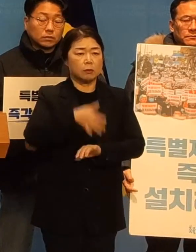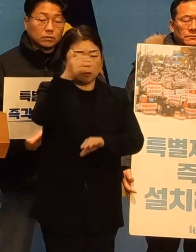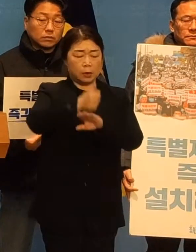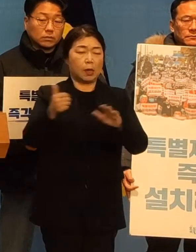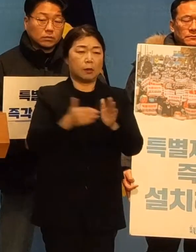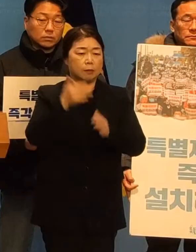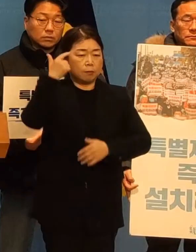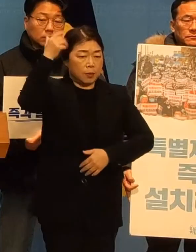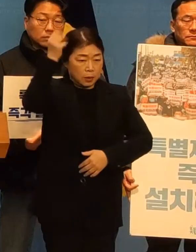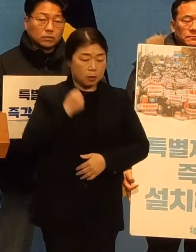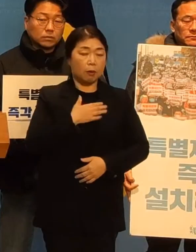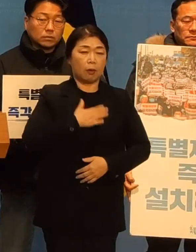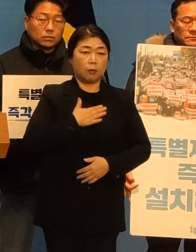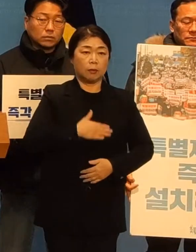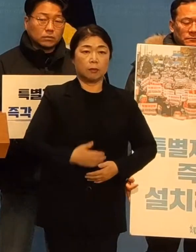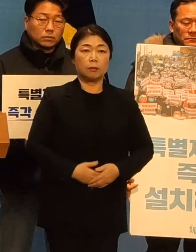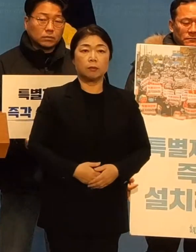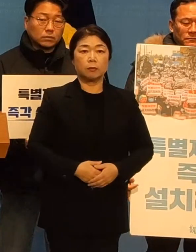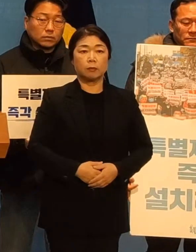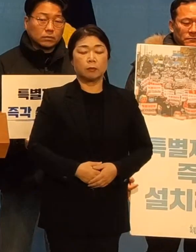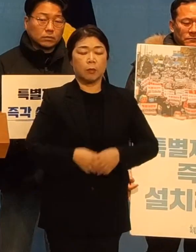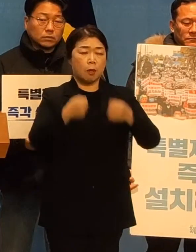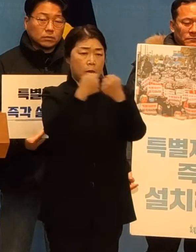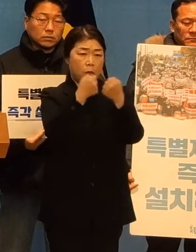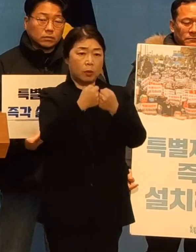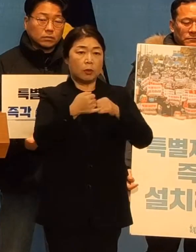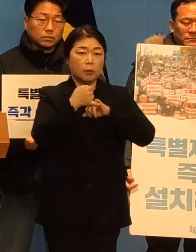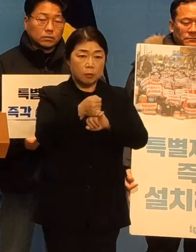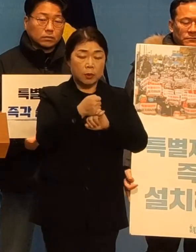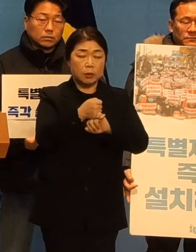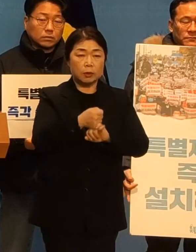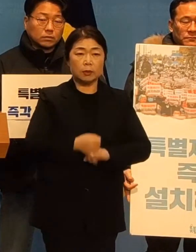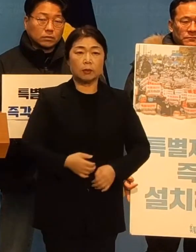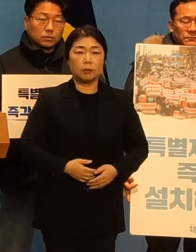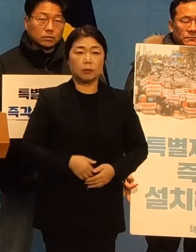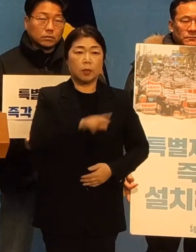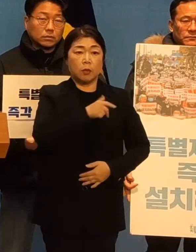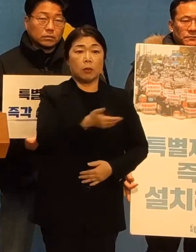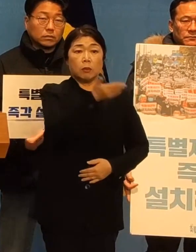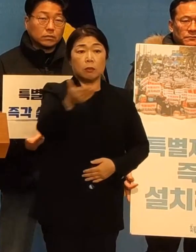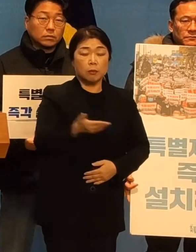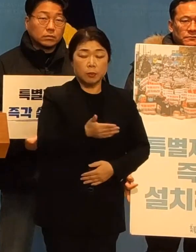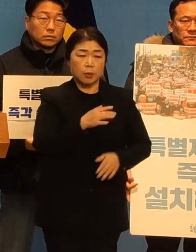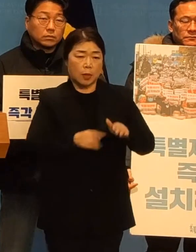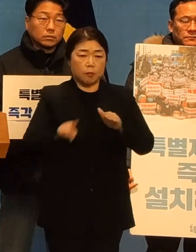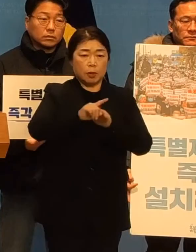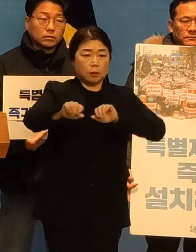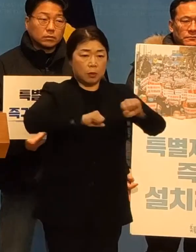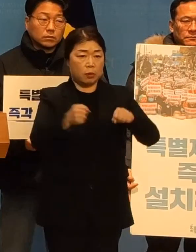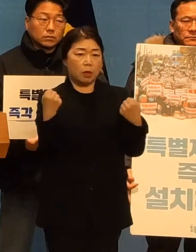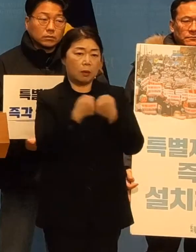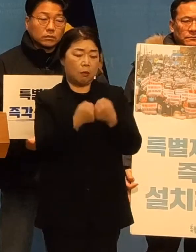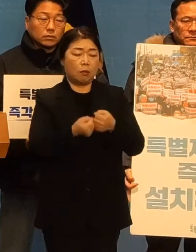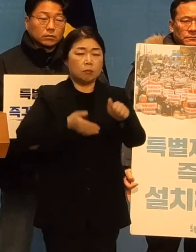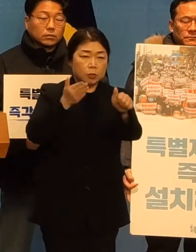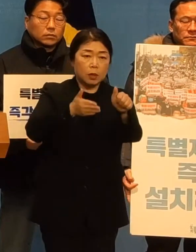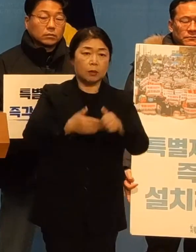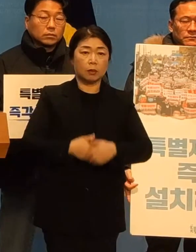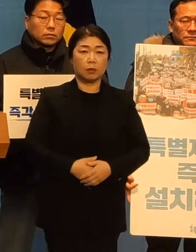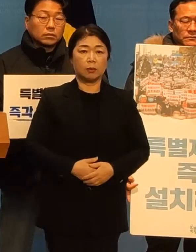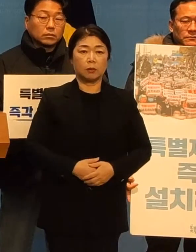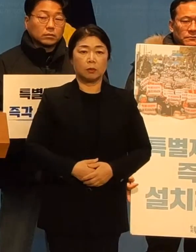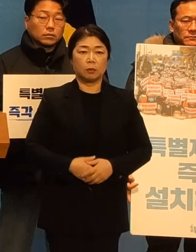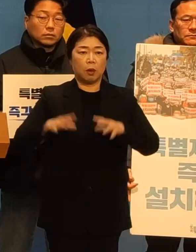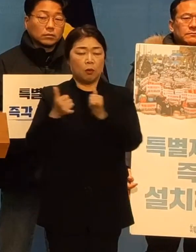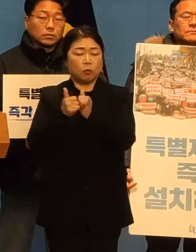끝까지 기억할 것입니다. 싸워야 합니다. 국회의원 여러분들이 앞장에서 싸워야 합니다. 국민들은